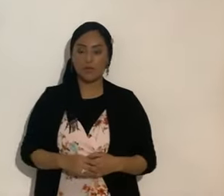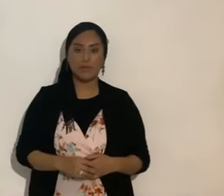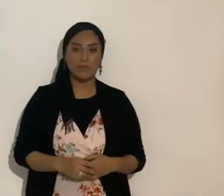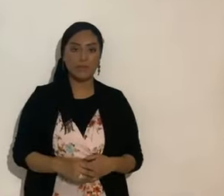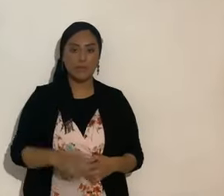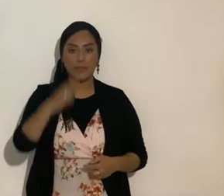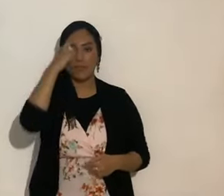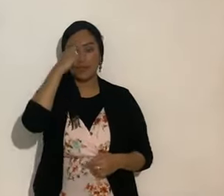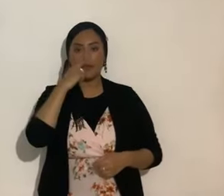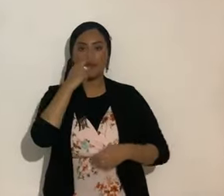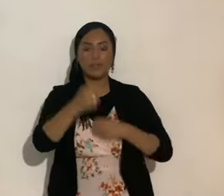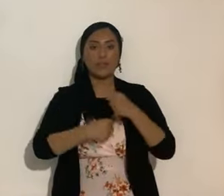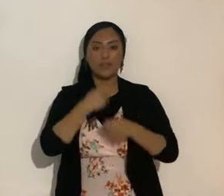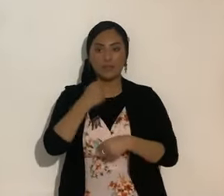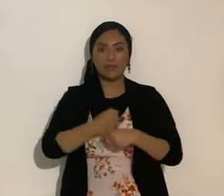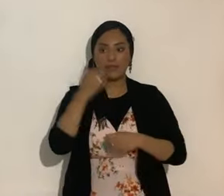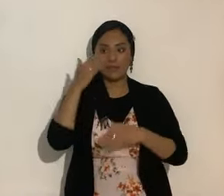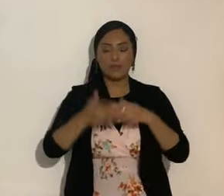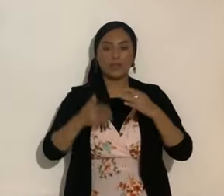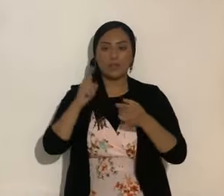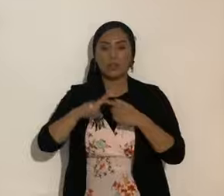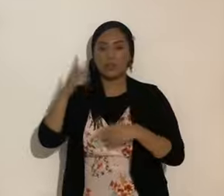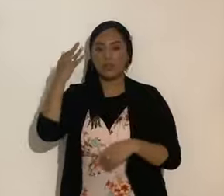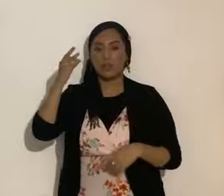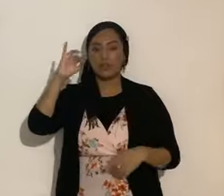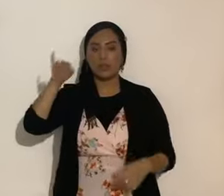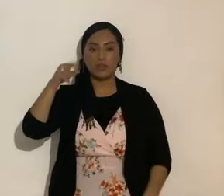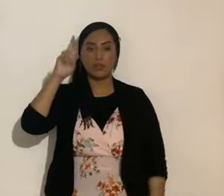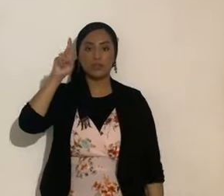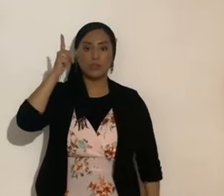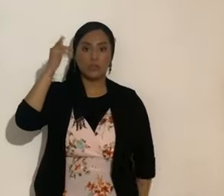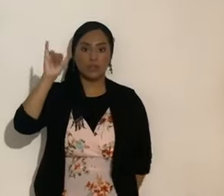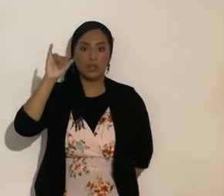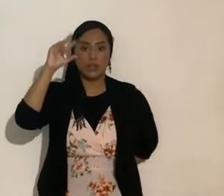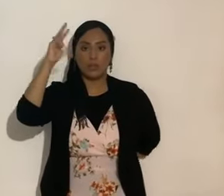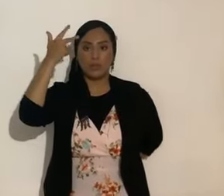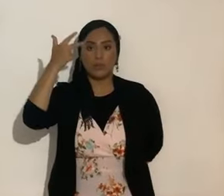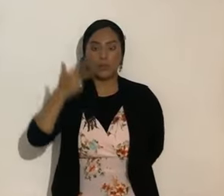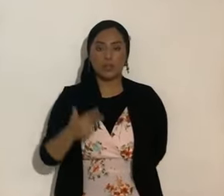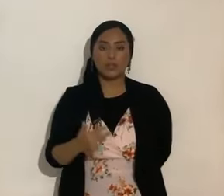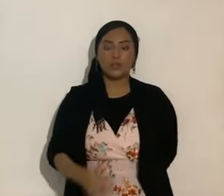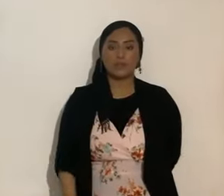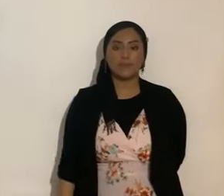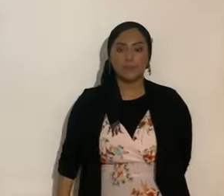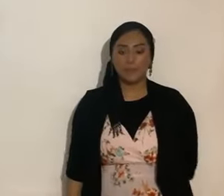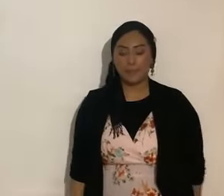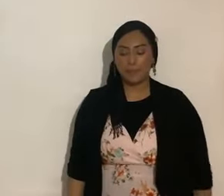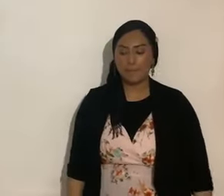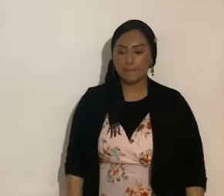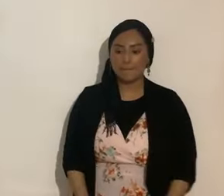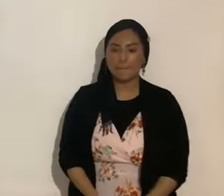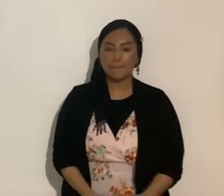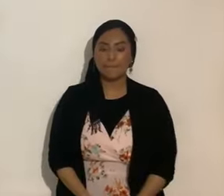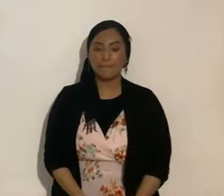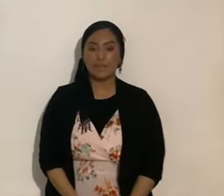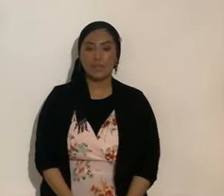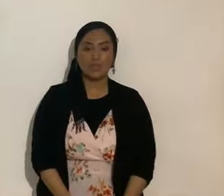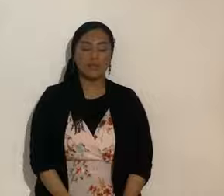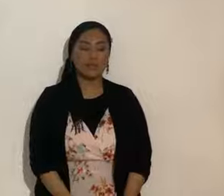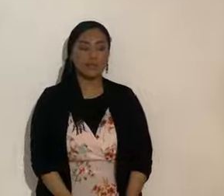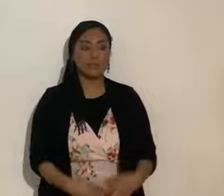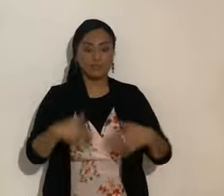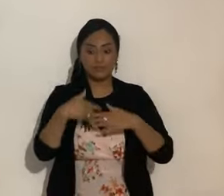gregoriano, ¿sí? Porque va a terminar hasta el 19 de julio, o sea, 3 semanas de julio, y a partir de